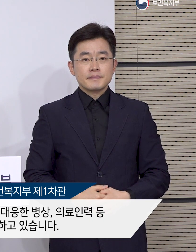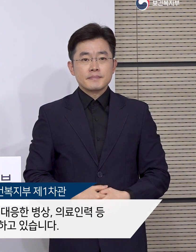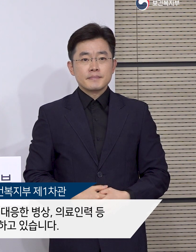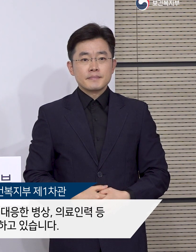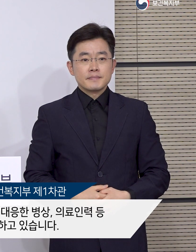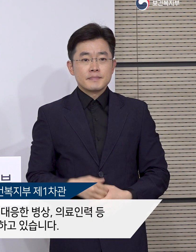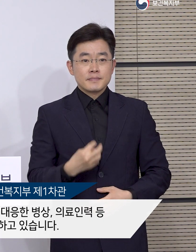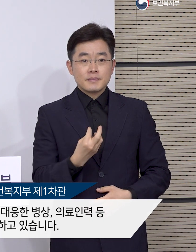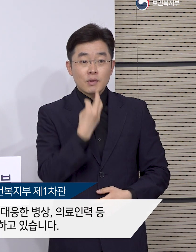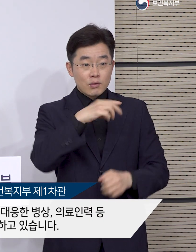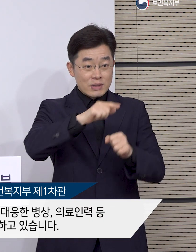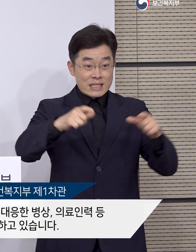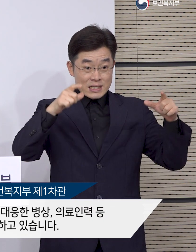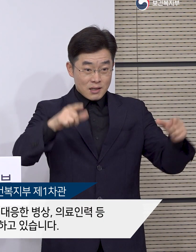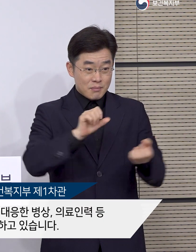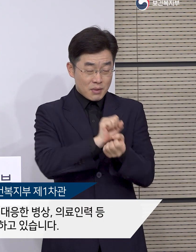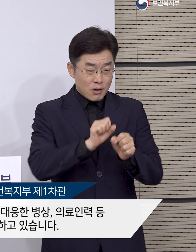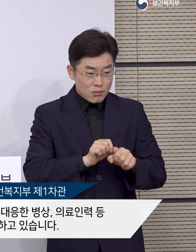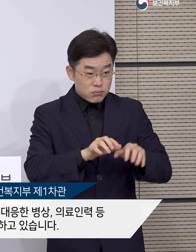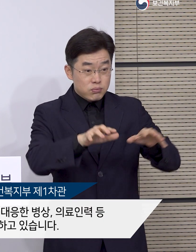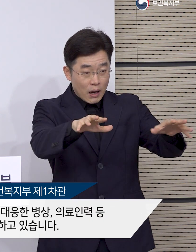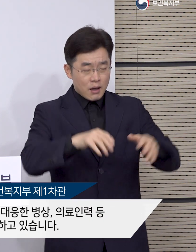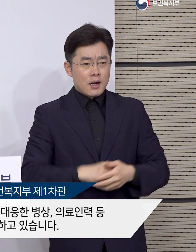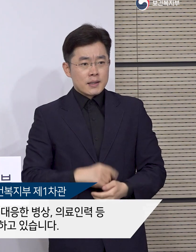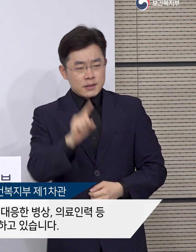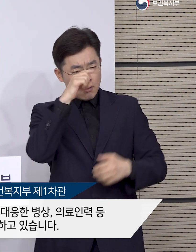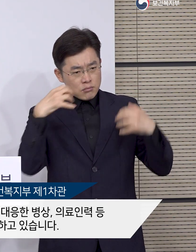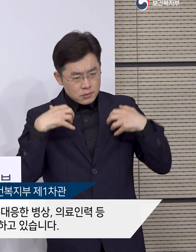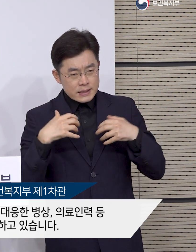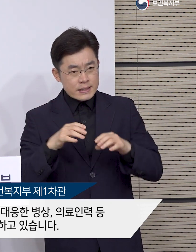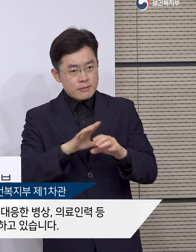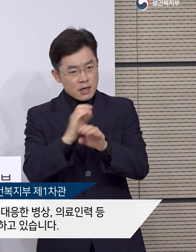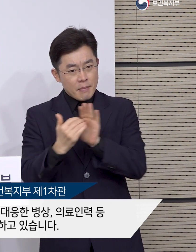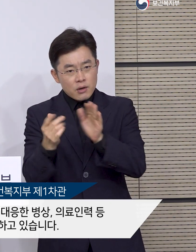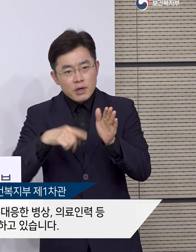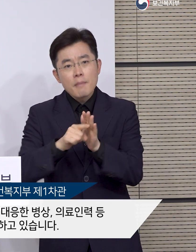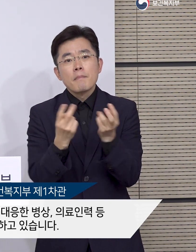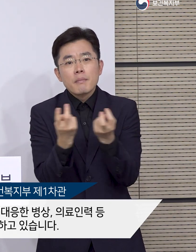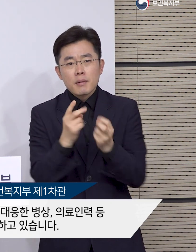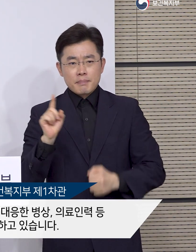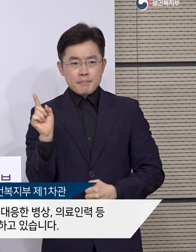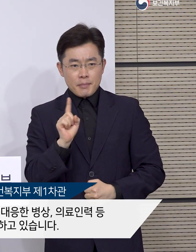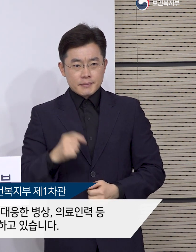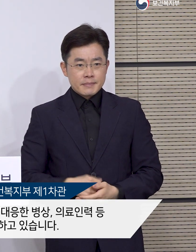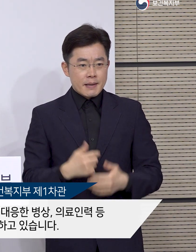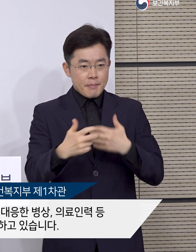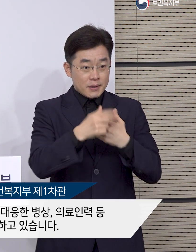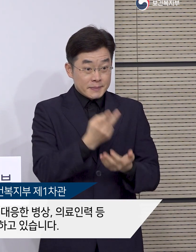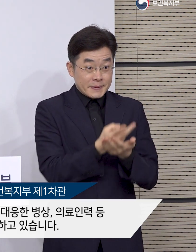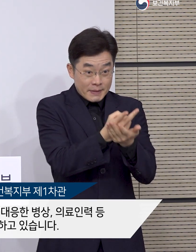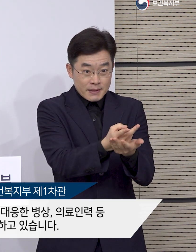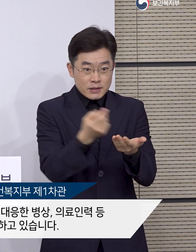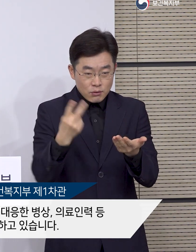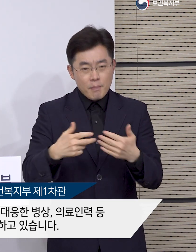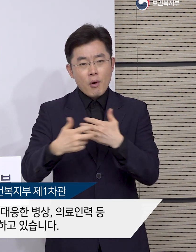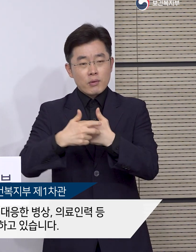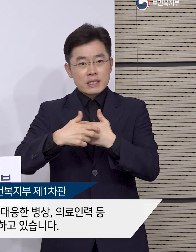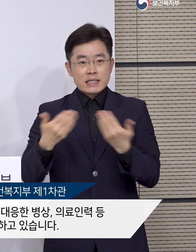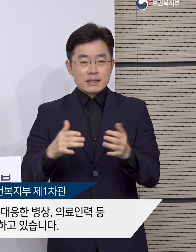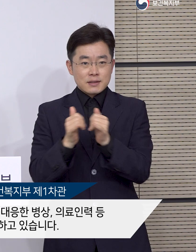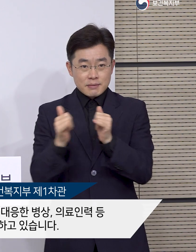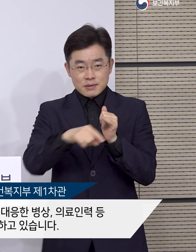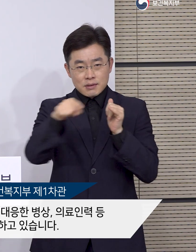수도권의 재유행을 겪으며 정부는 코로나19에 대응한 병상, 의료 인력 등 의료체계의